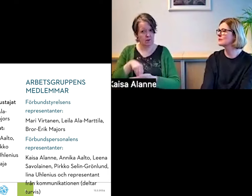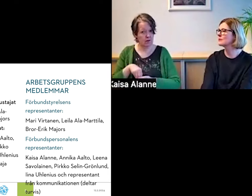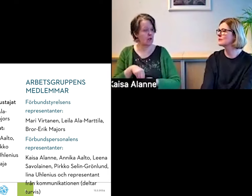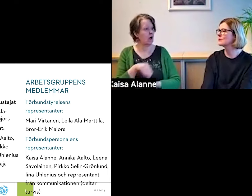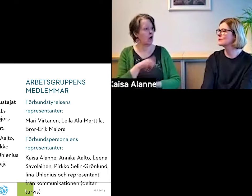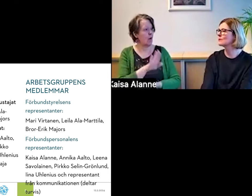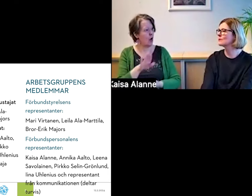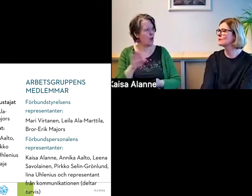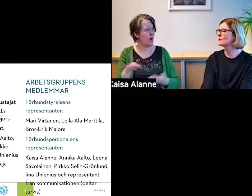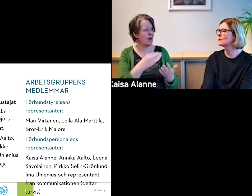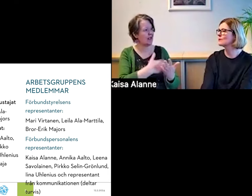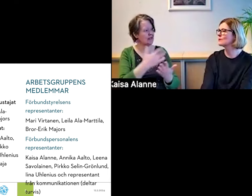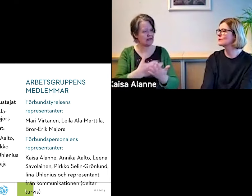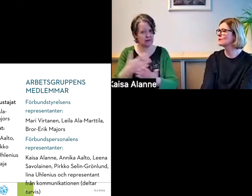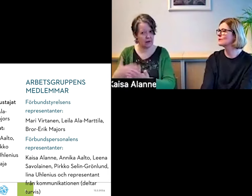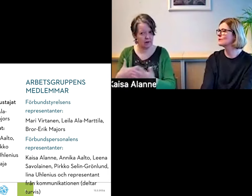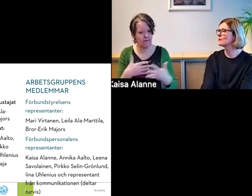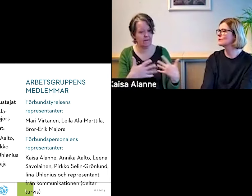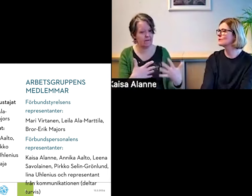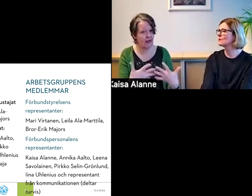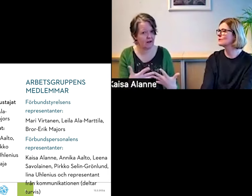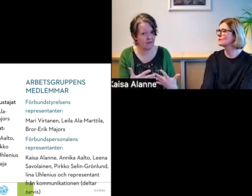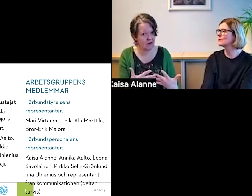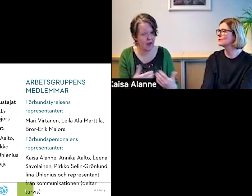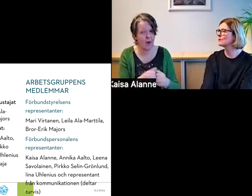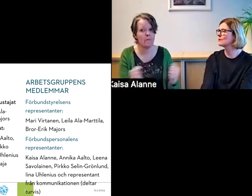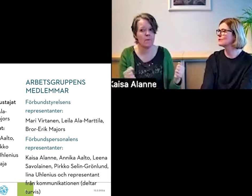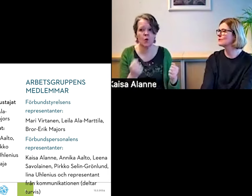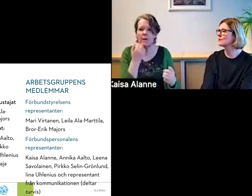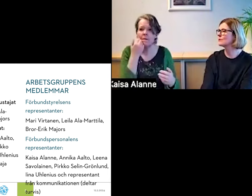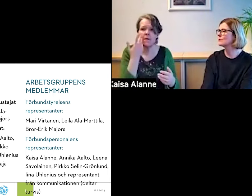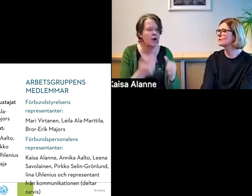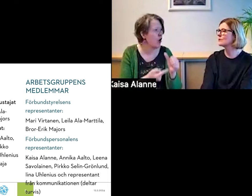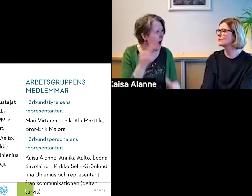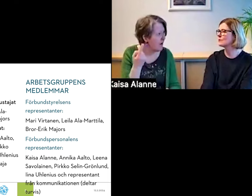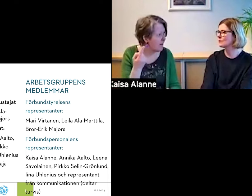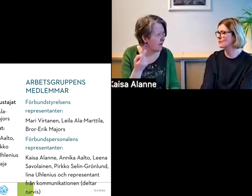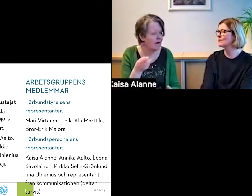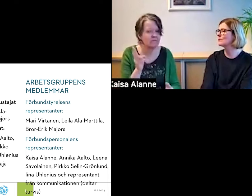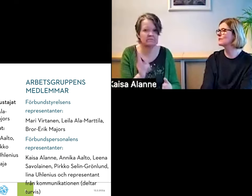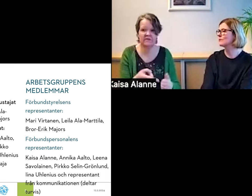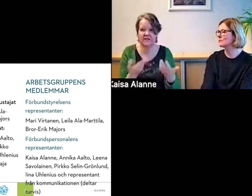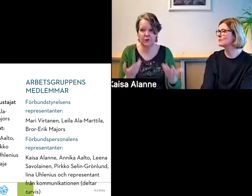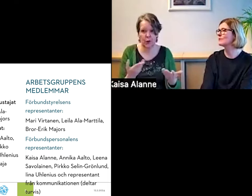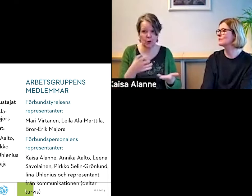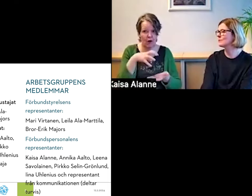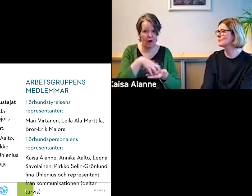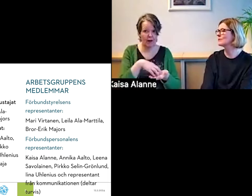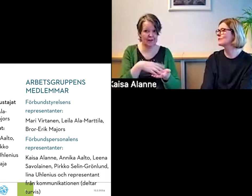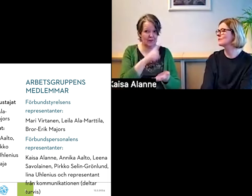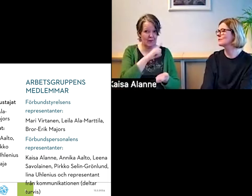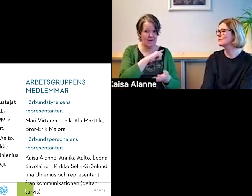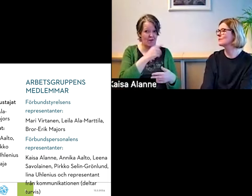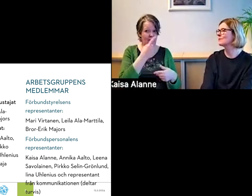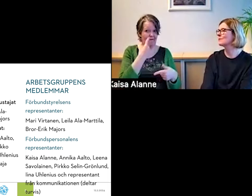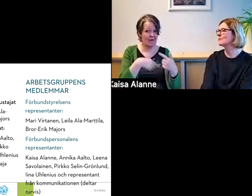annettu ministeriöiden toimialoille velvollisuuksia, että mitä osioita heidän tulee kielipoliittisessa ohjelmassa, mitä